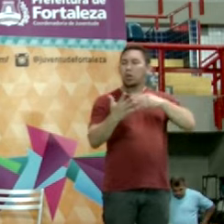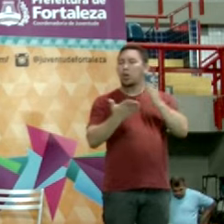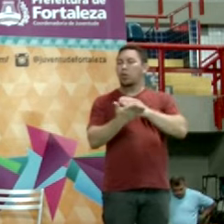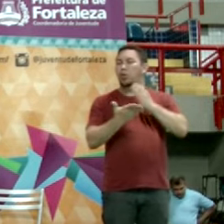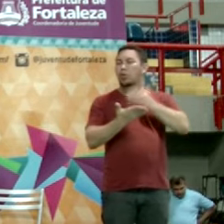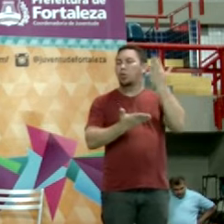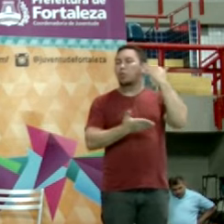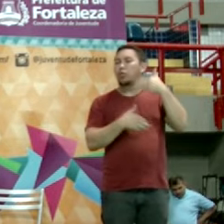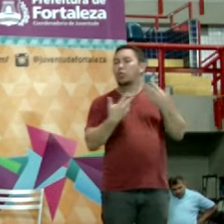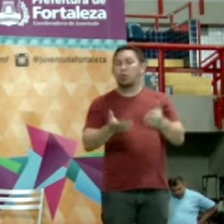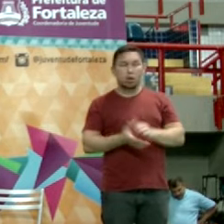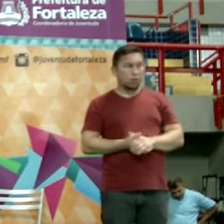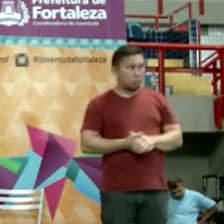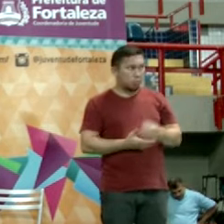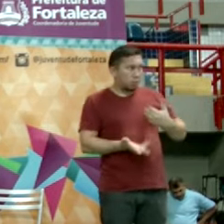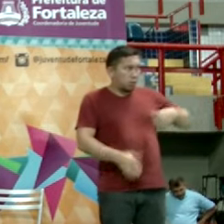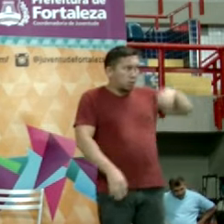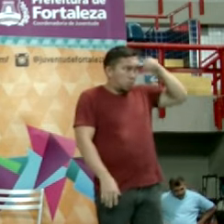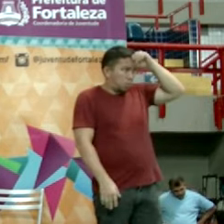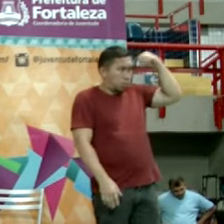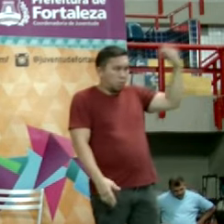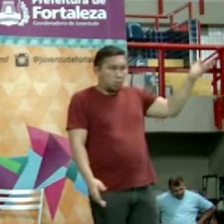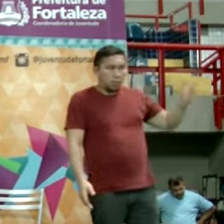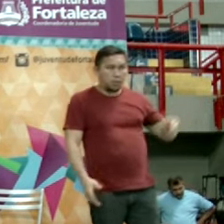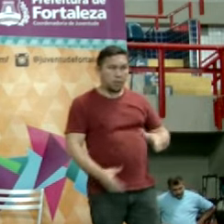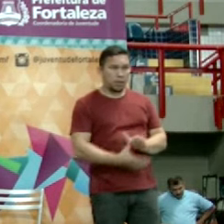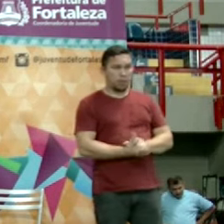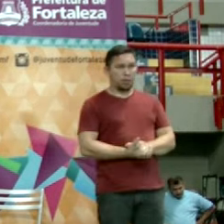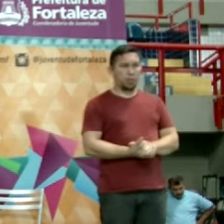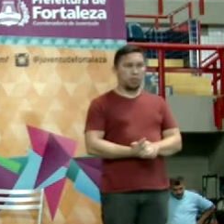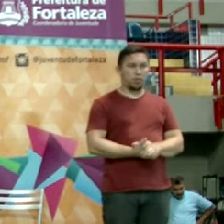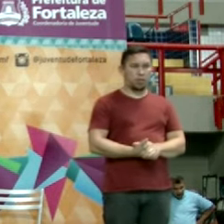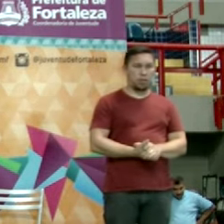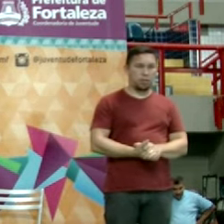leu, sei lá, acho que foi A Moreninha,